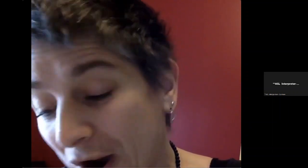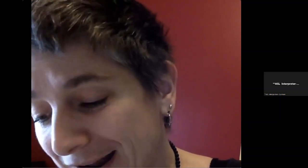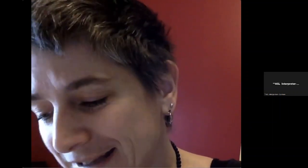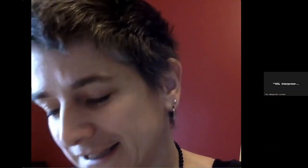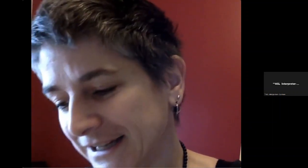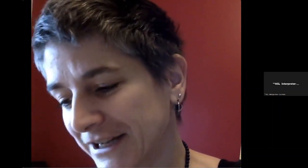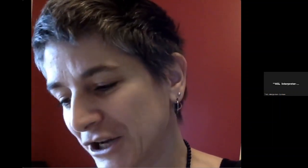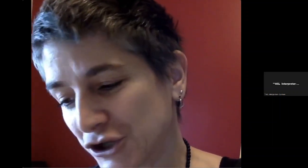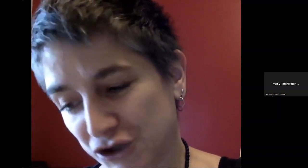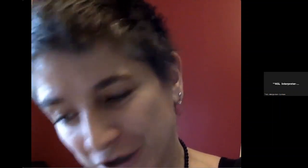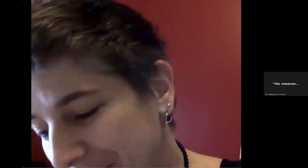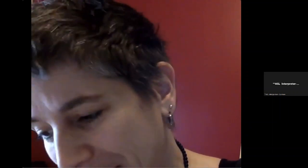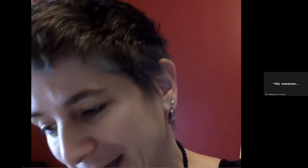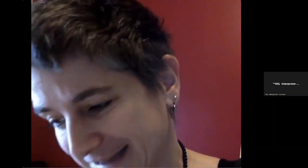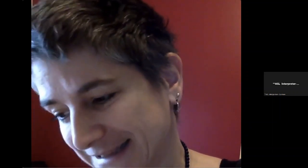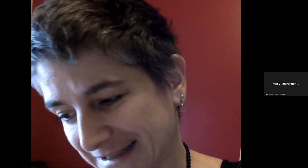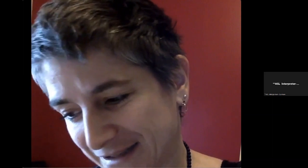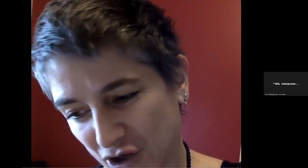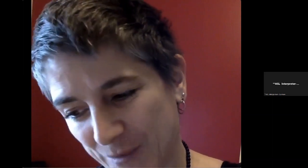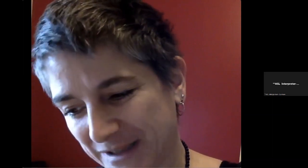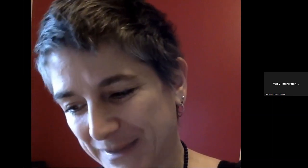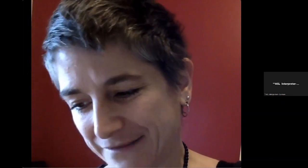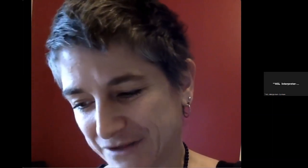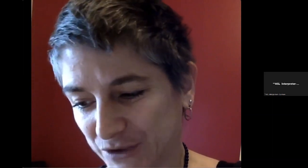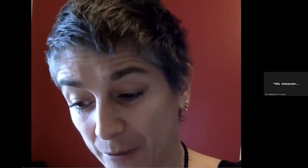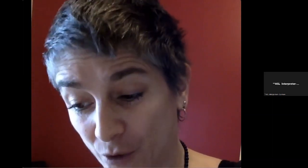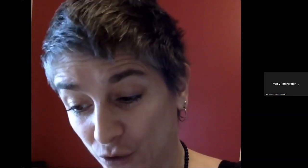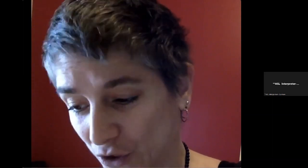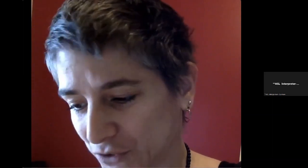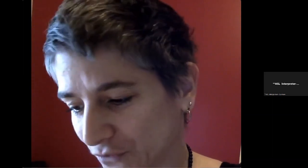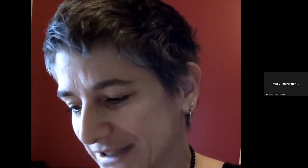au rond de poêle. Je ne fais pas les exercices recommandés